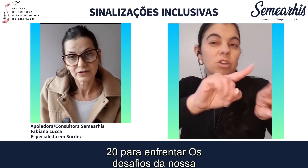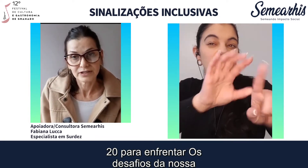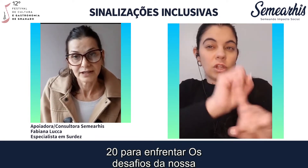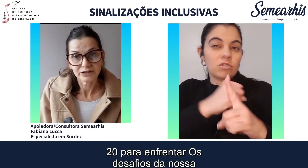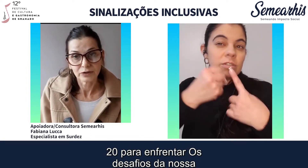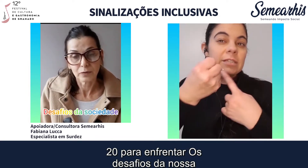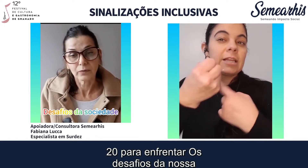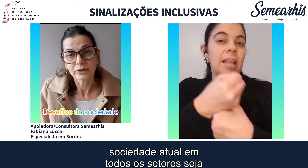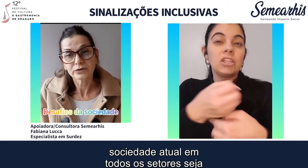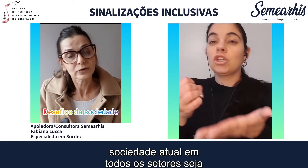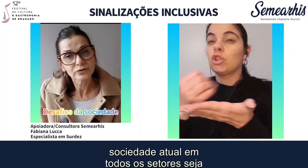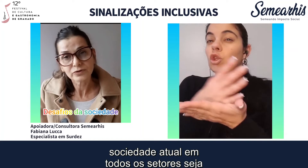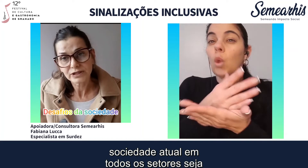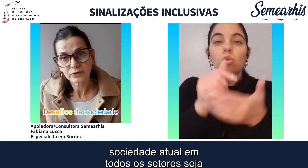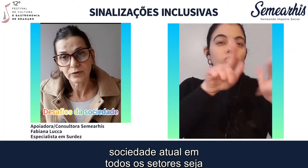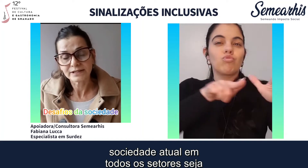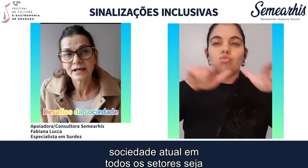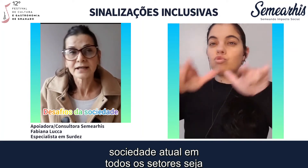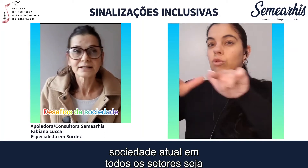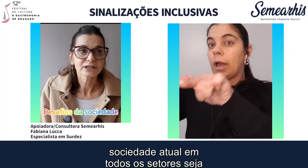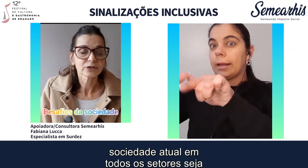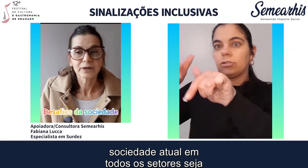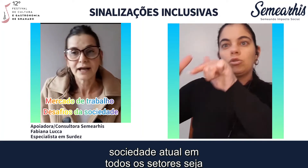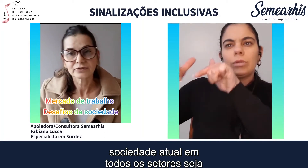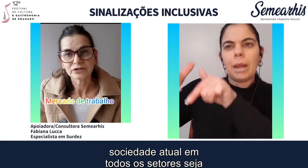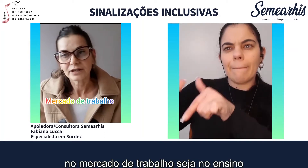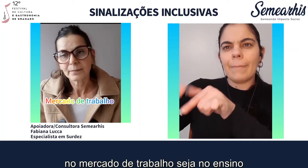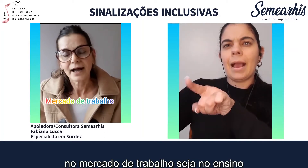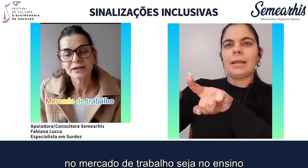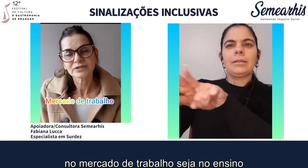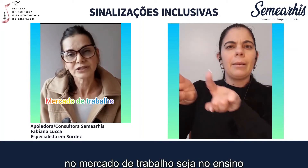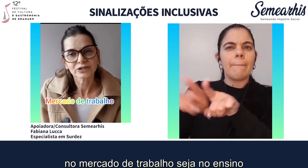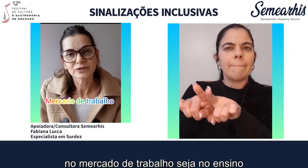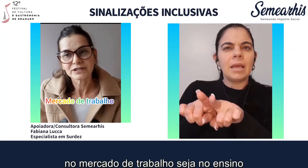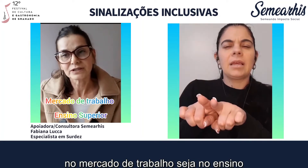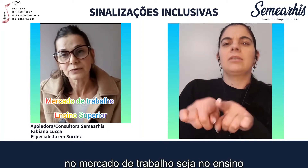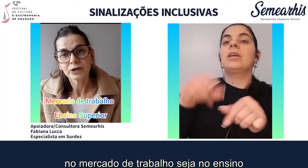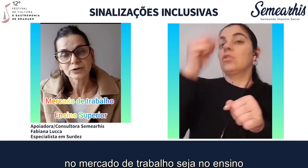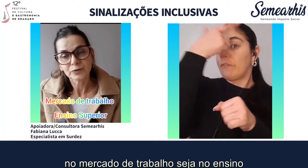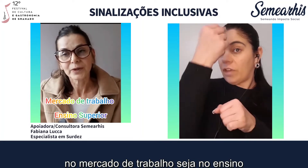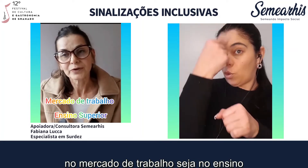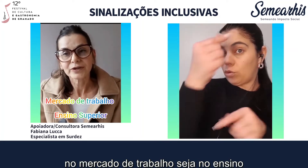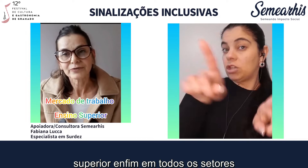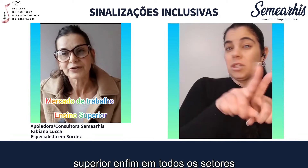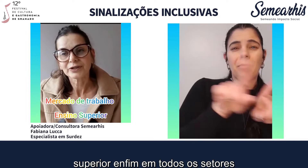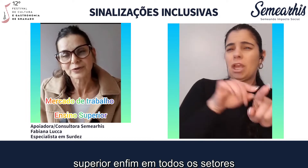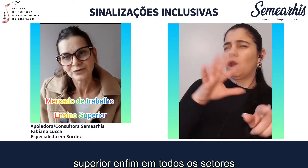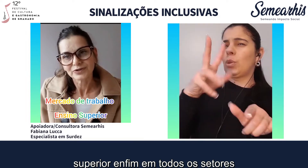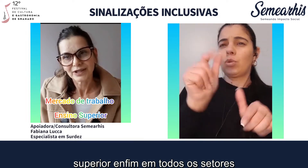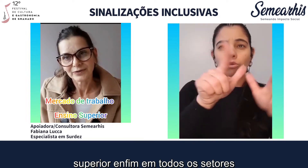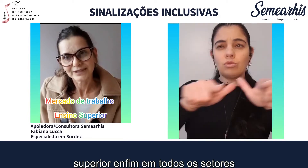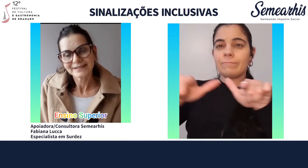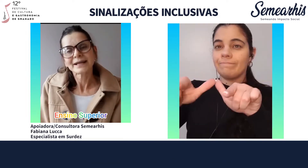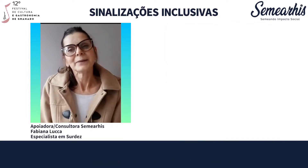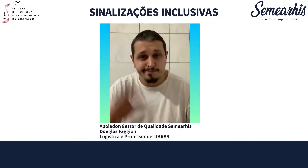nossa sociedade atual em todos os setores, seja no mercado de trabalho, seja no ensino superior, enfim, em todos